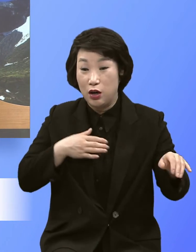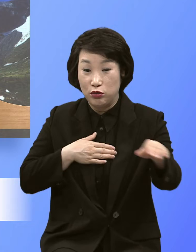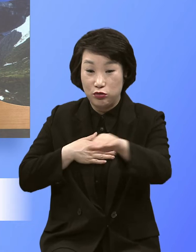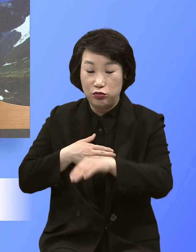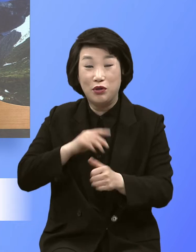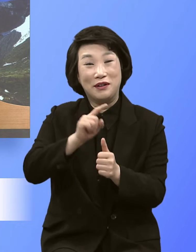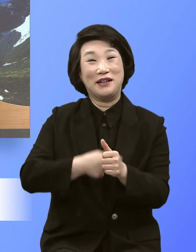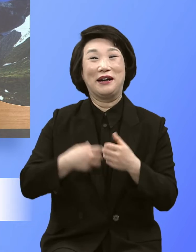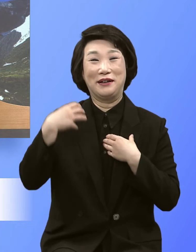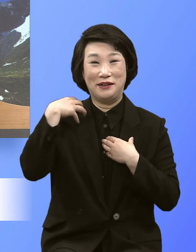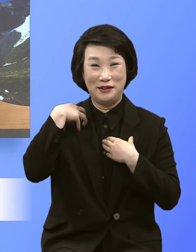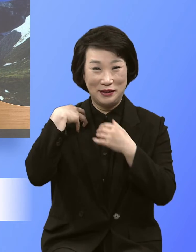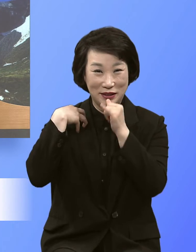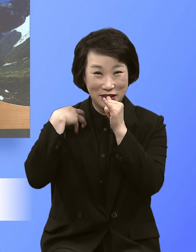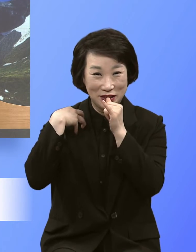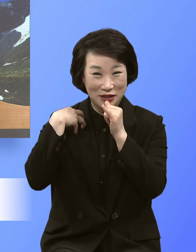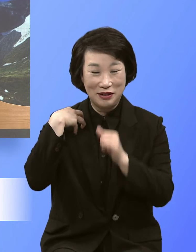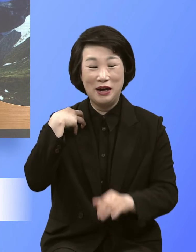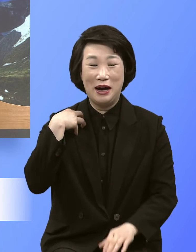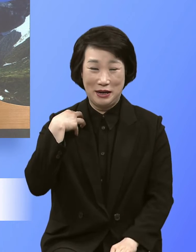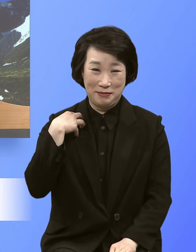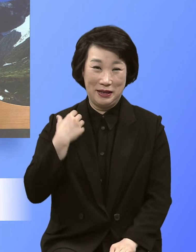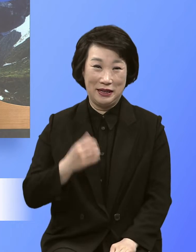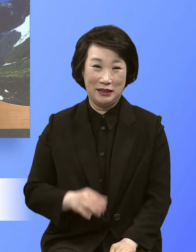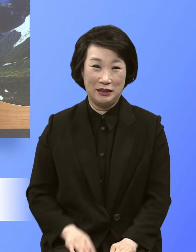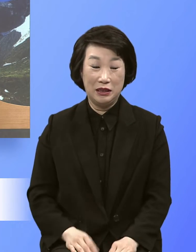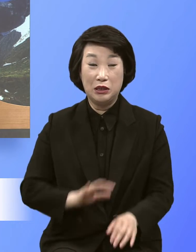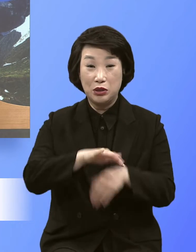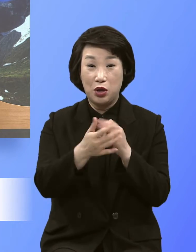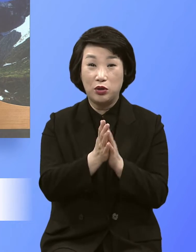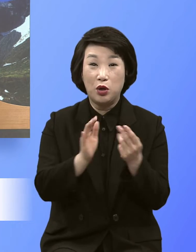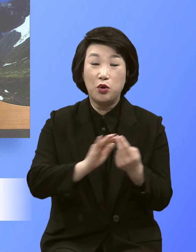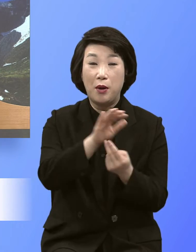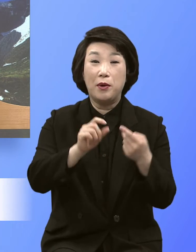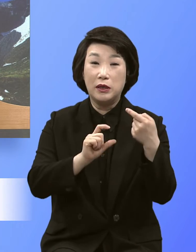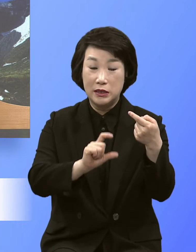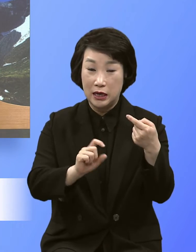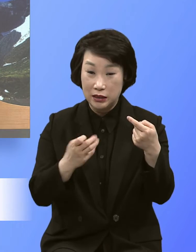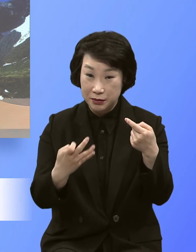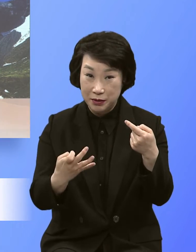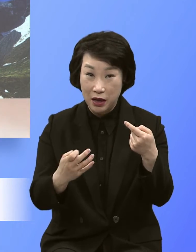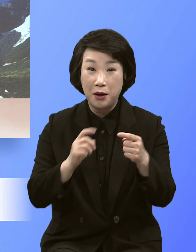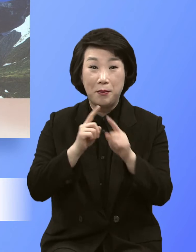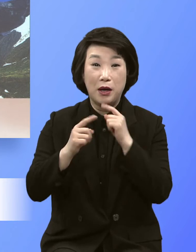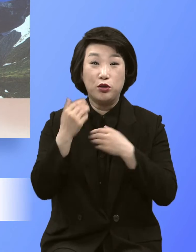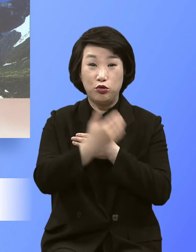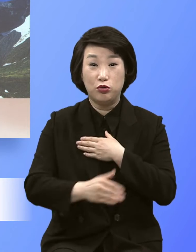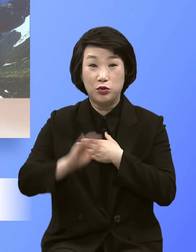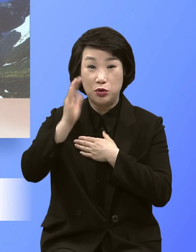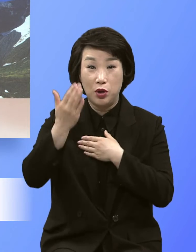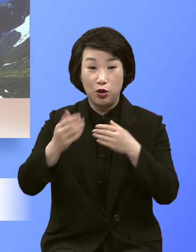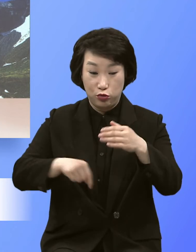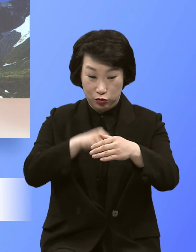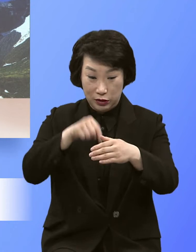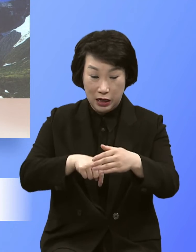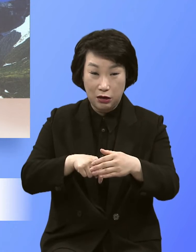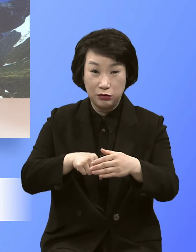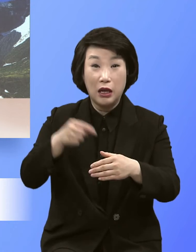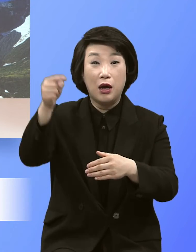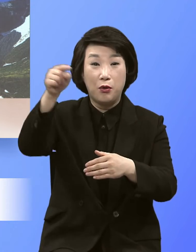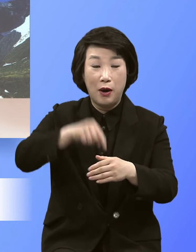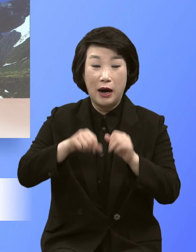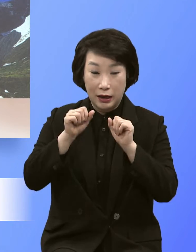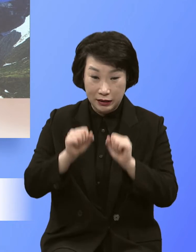인간으로서 당연한 것 아닙니까? 요한복음 1장 14절에 말씀이 육신이 되어 우리